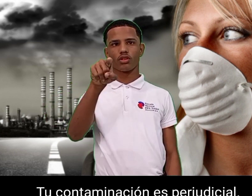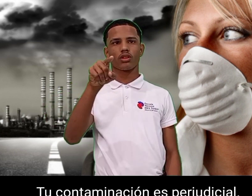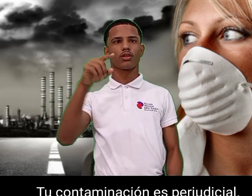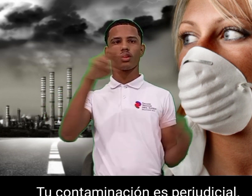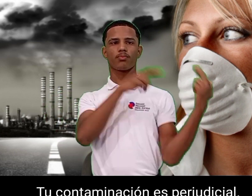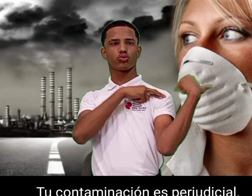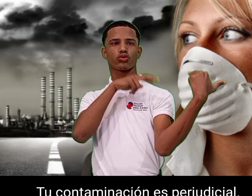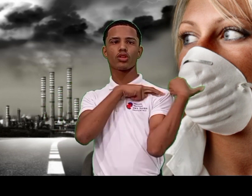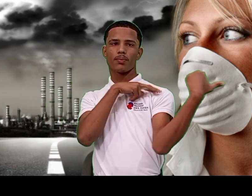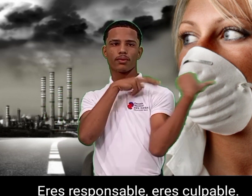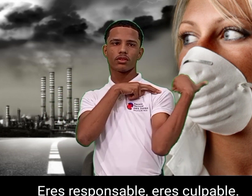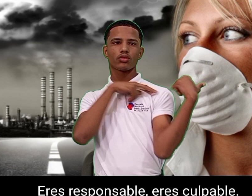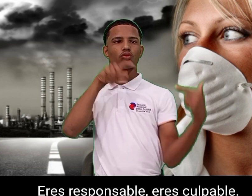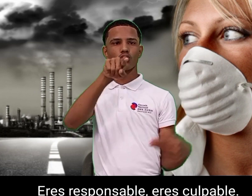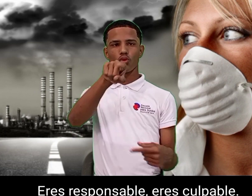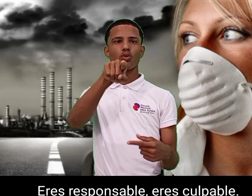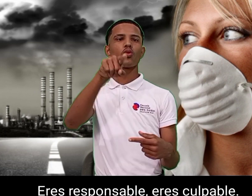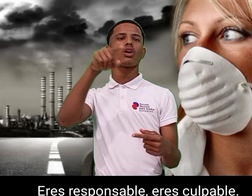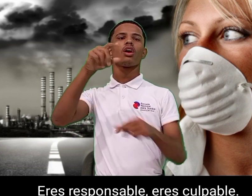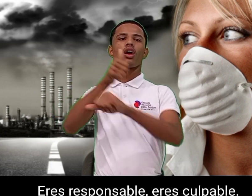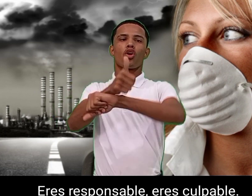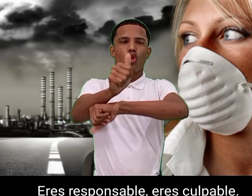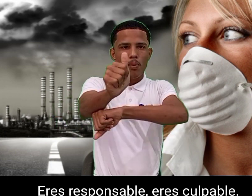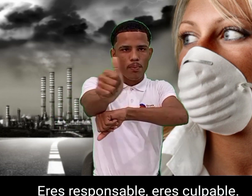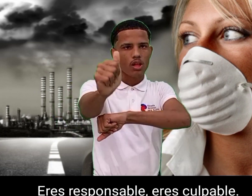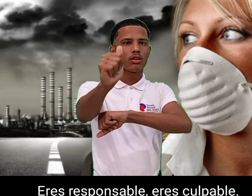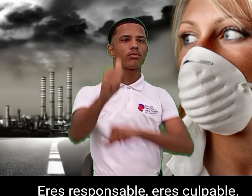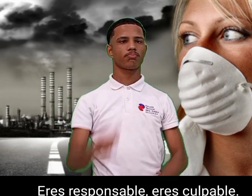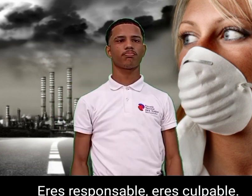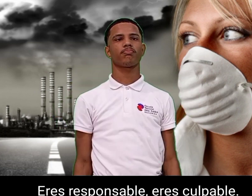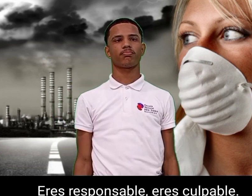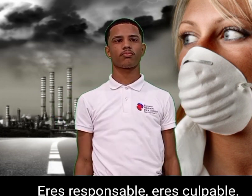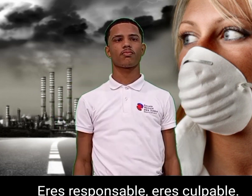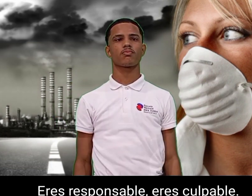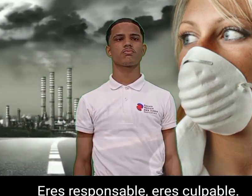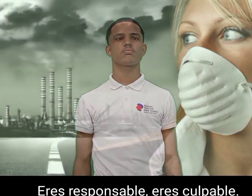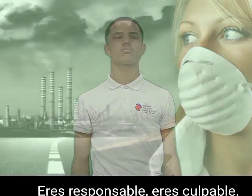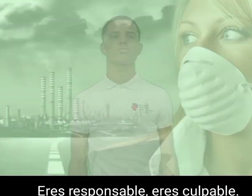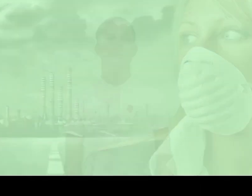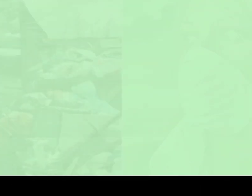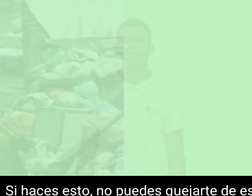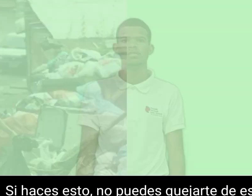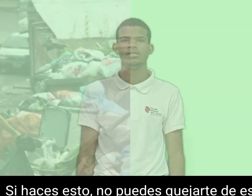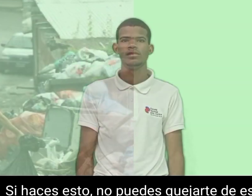perjudicial eres responsable eres culpable